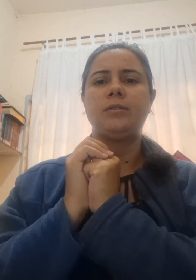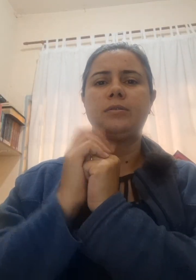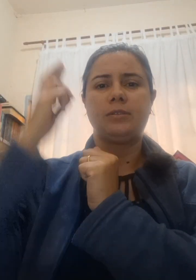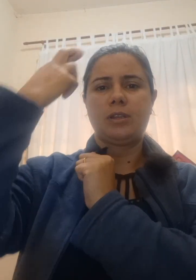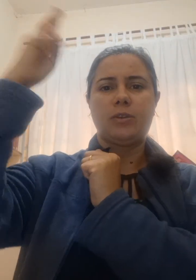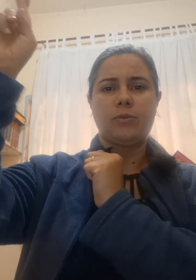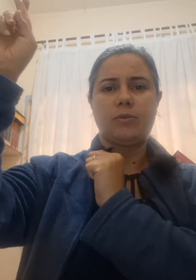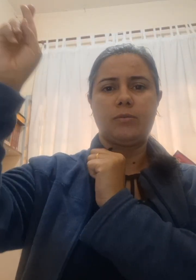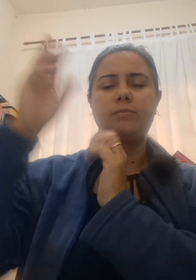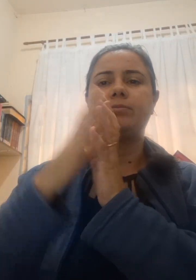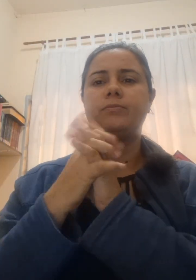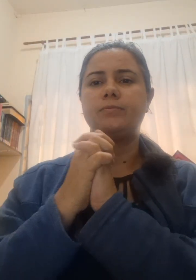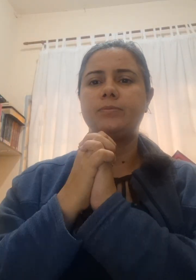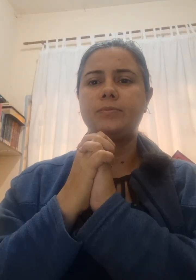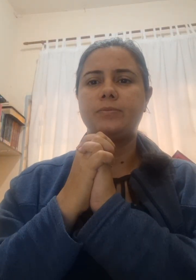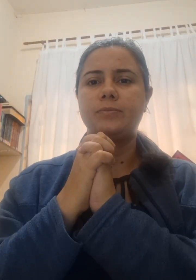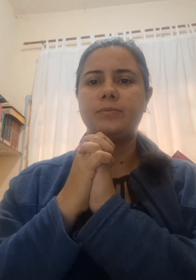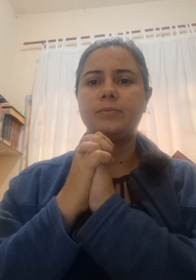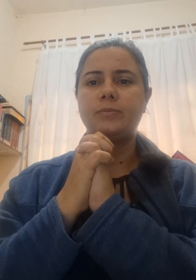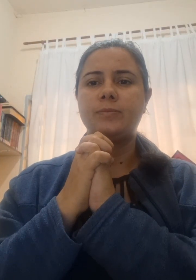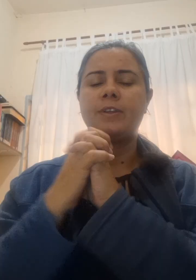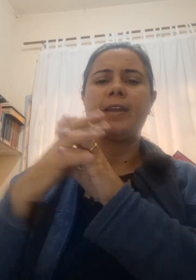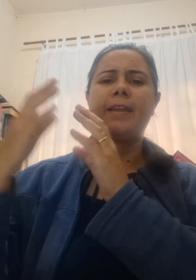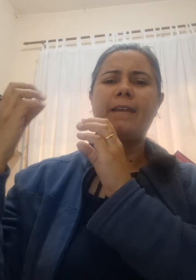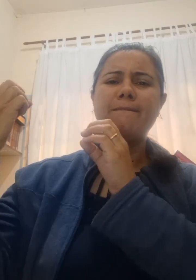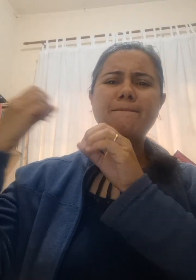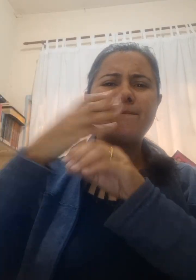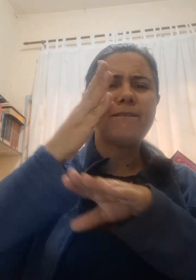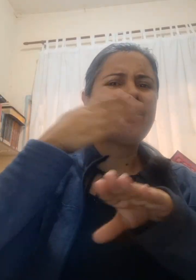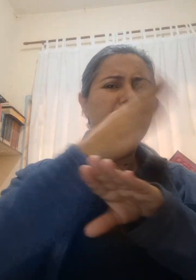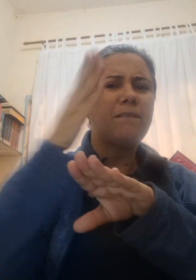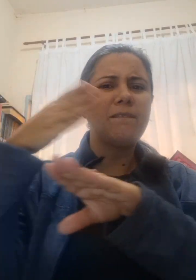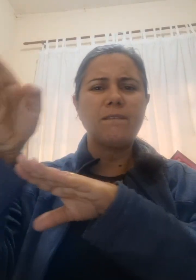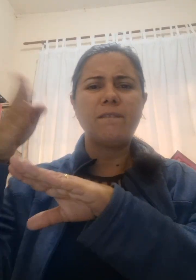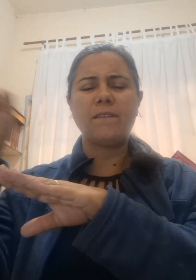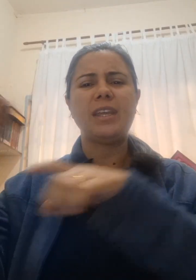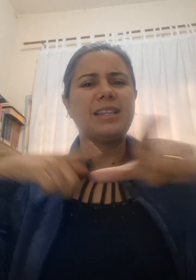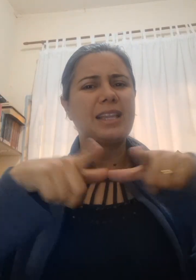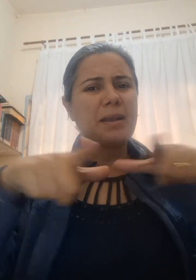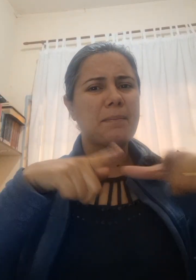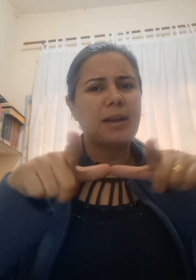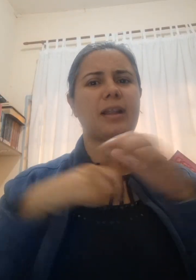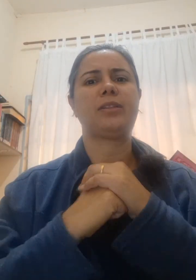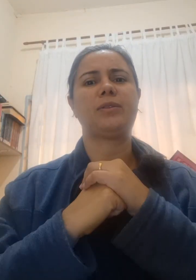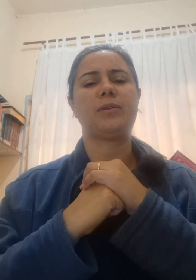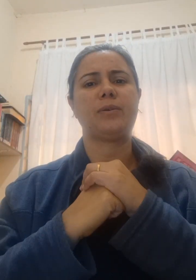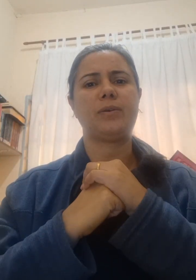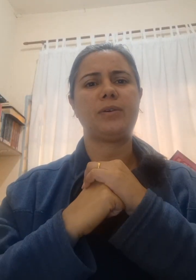o Senhor Deus, o Senhor, para enviar